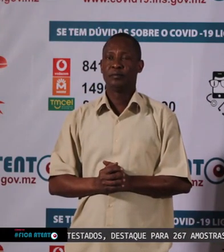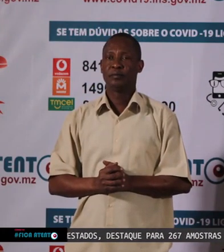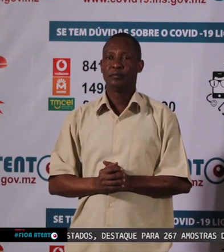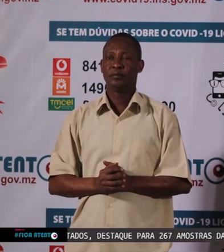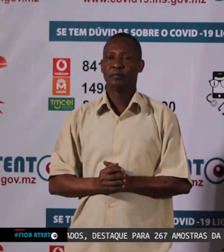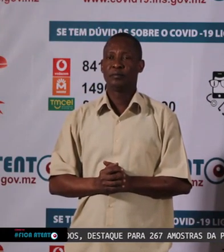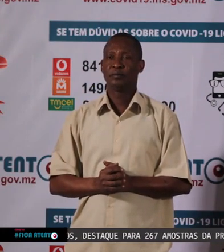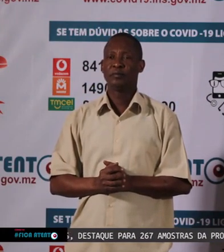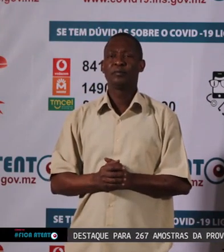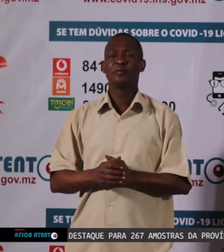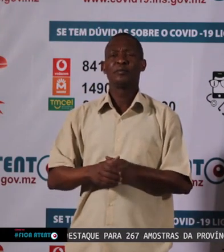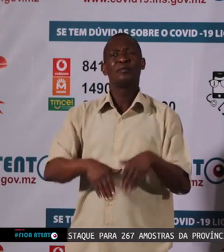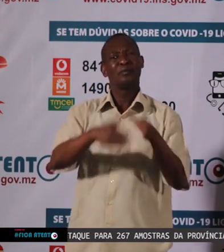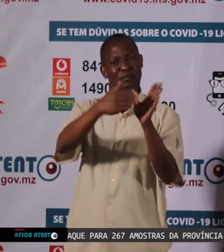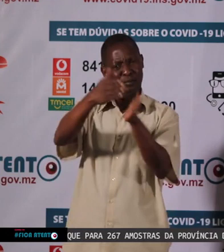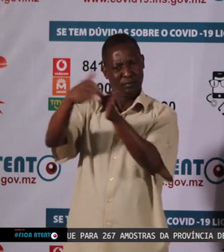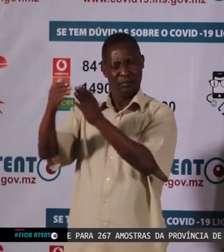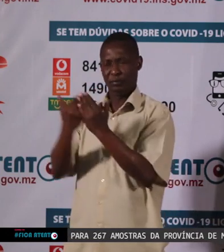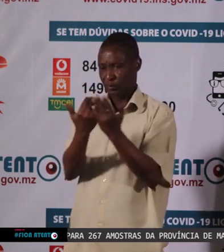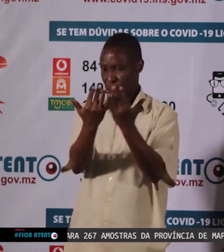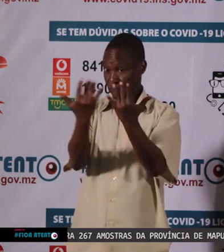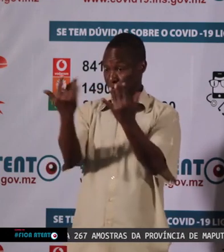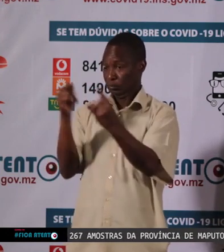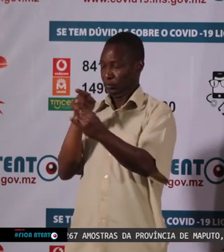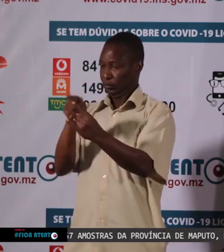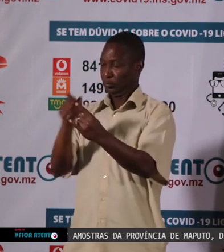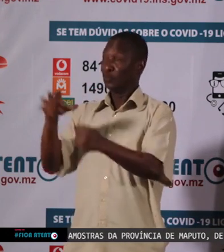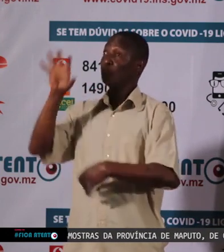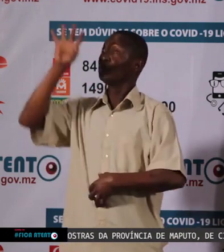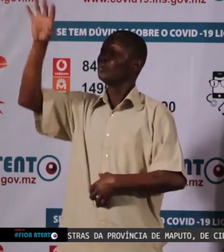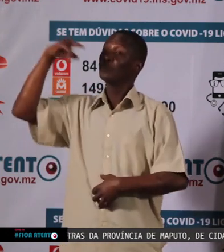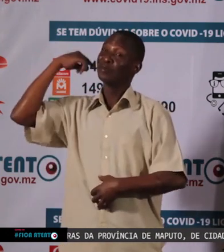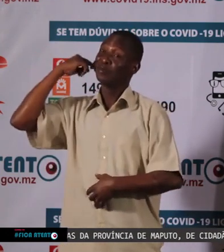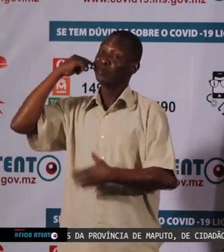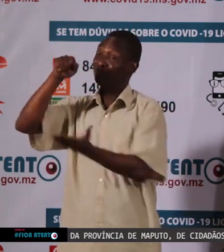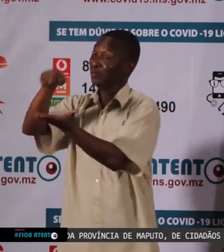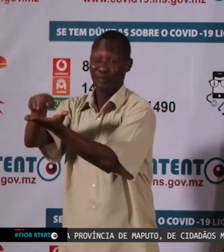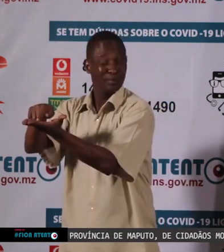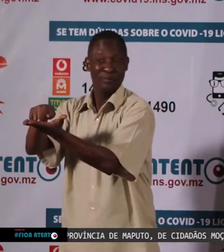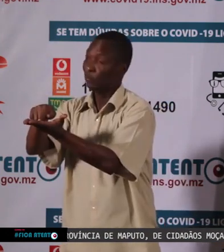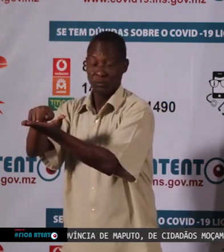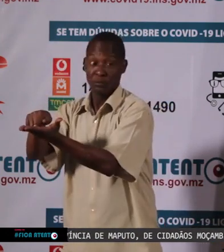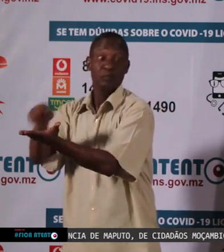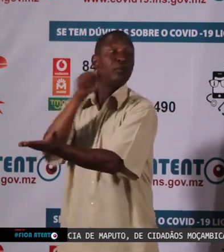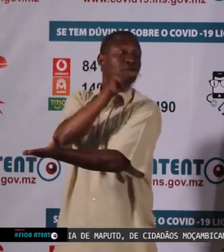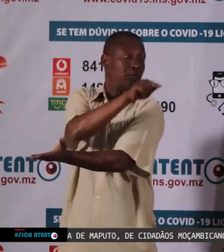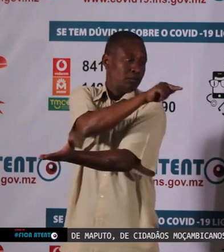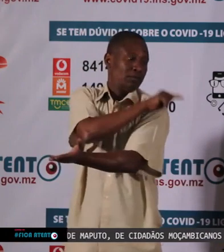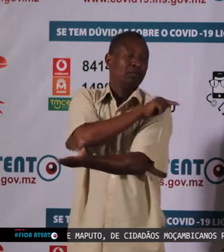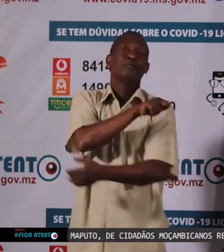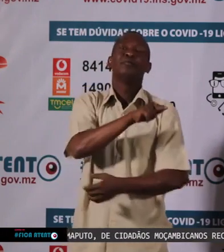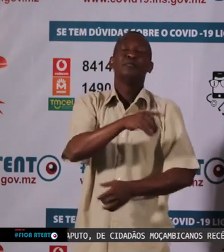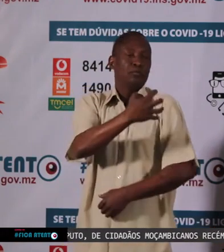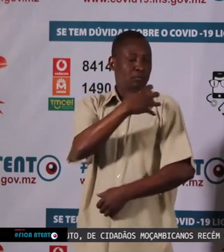Muitos dos casos que reportamos fora de Afuns são o nosso esforço de vigilância